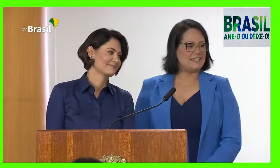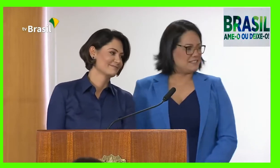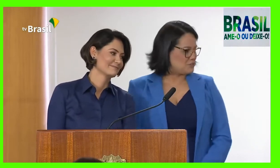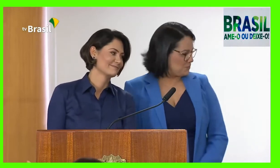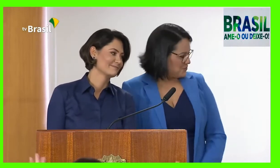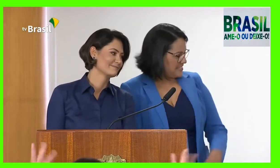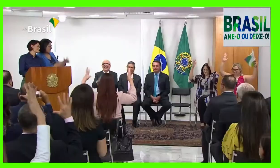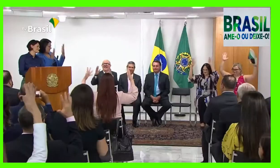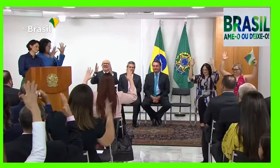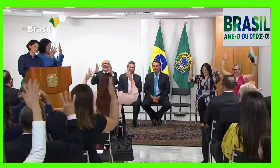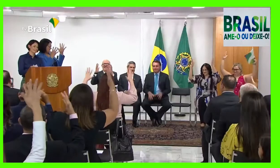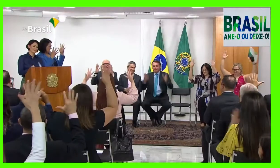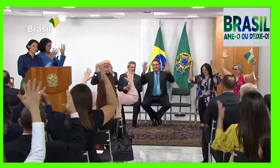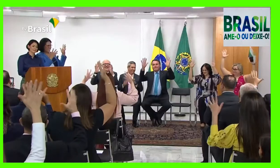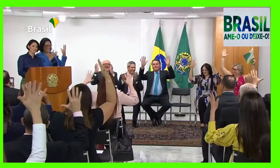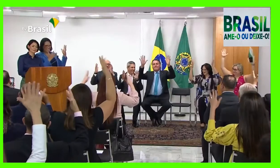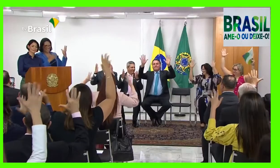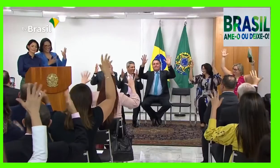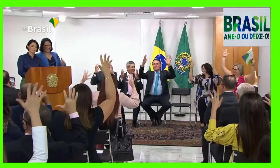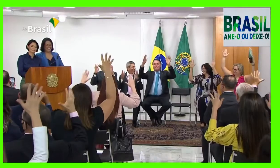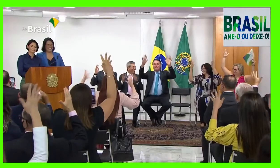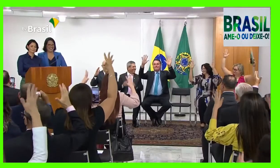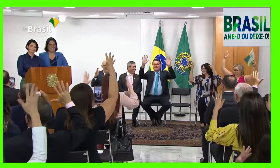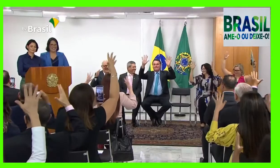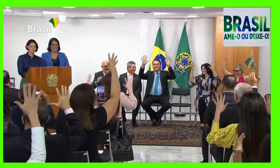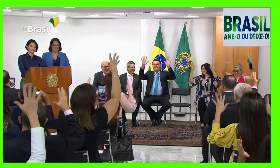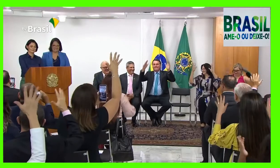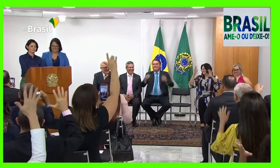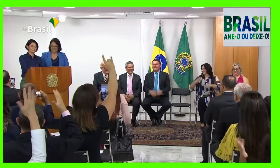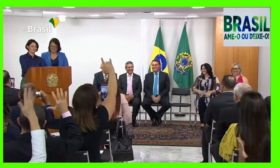acessibilidade em seus pronunciamentos. E aí você não coloca.